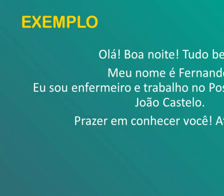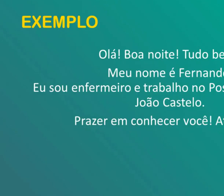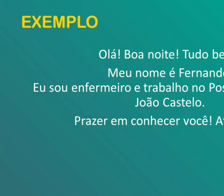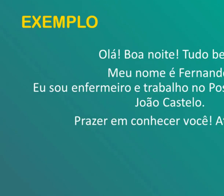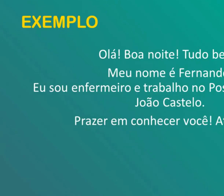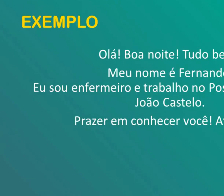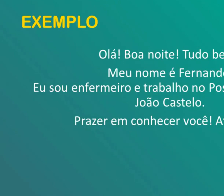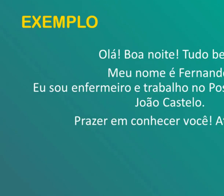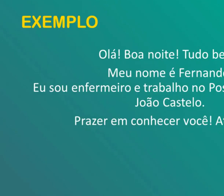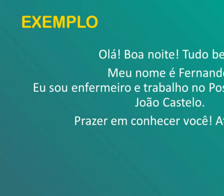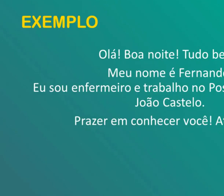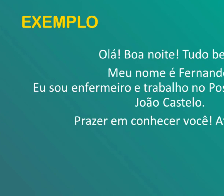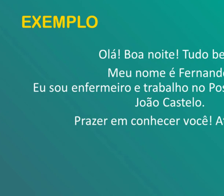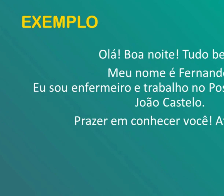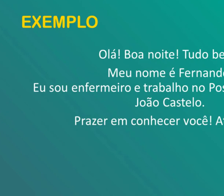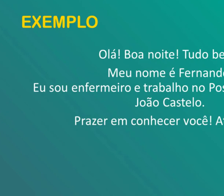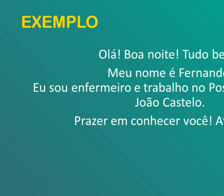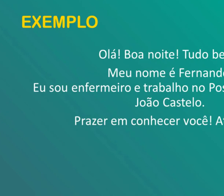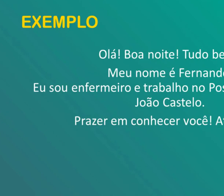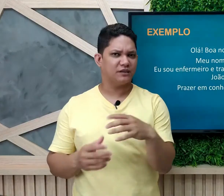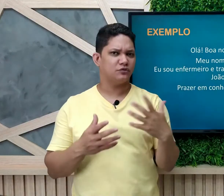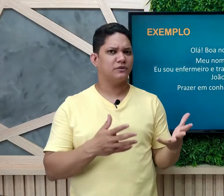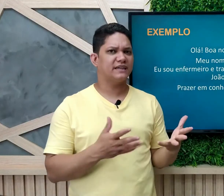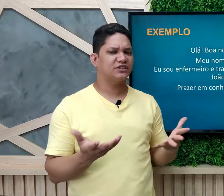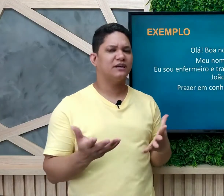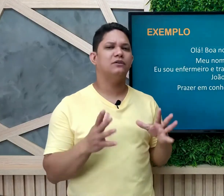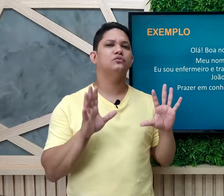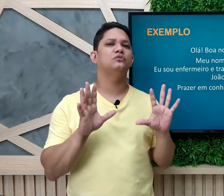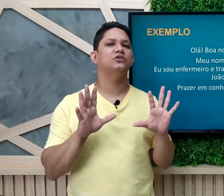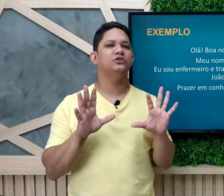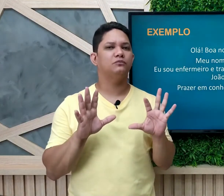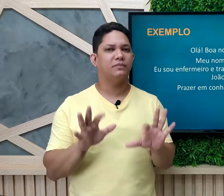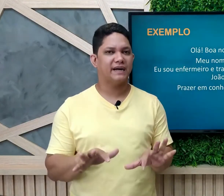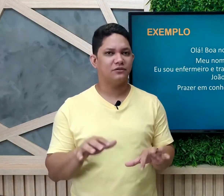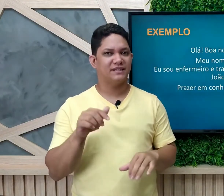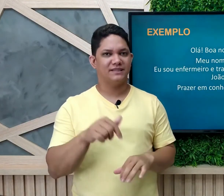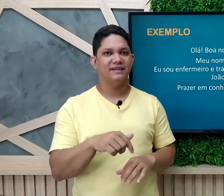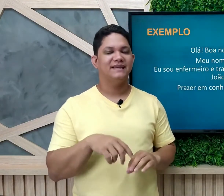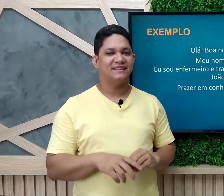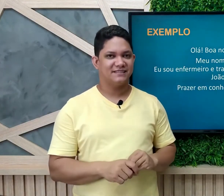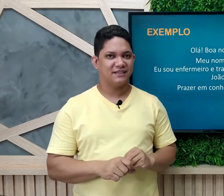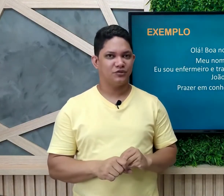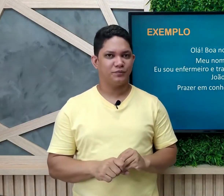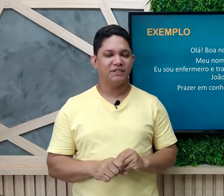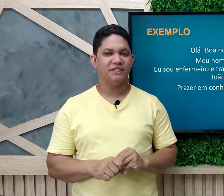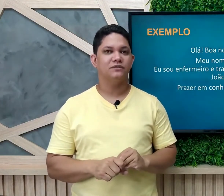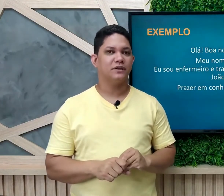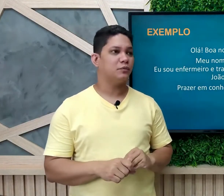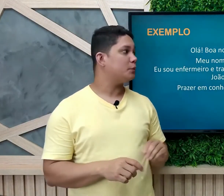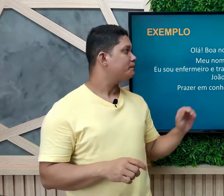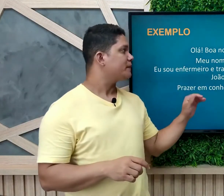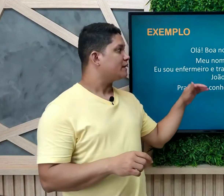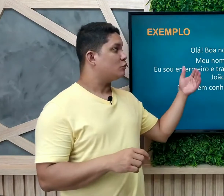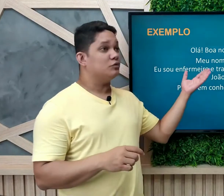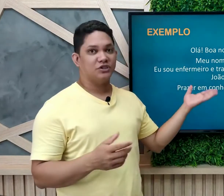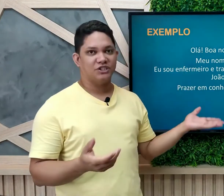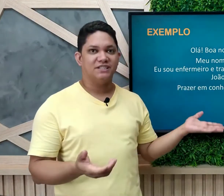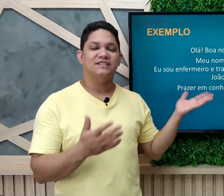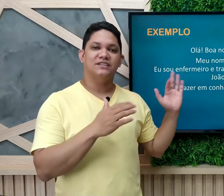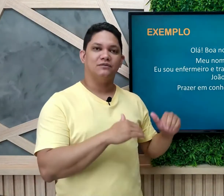e trabalho no posto de saúde do João Castelo. João Castelo é o nome de um bairro aqui da cidade de Pinheiro, tá bom? Como eu já disse, esta aula